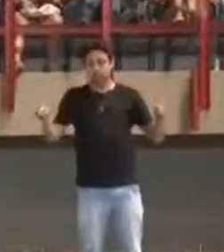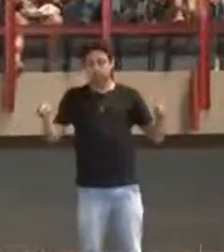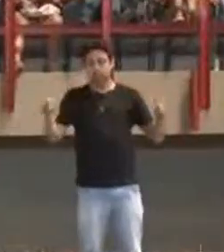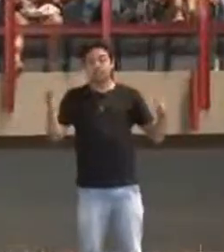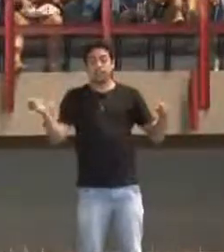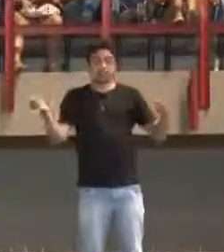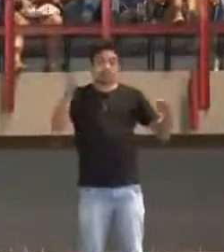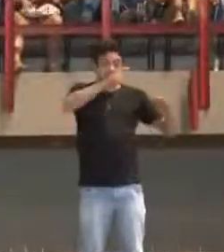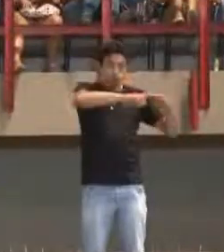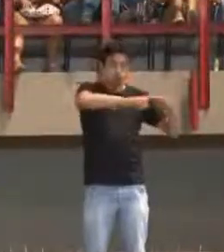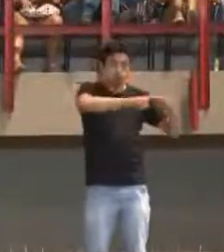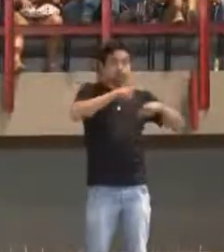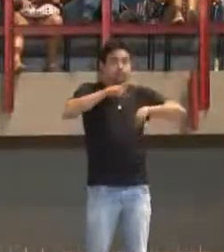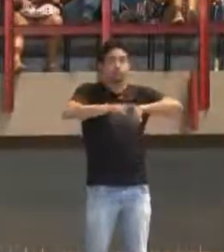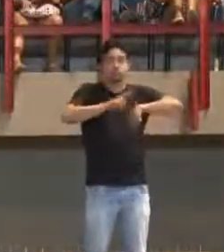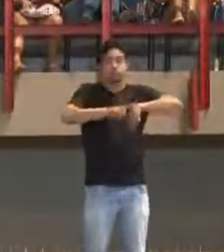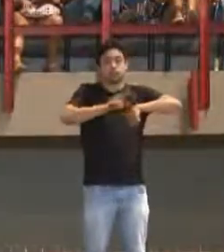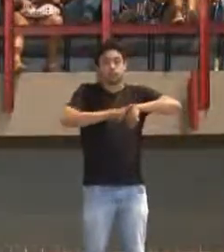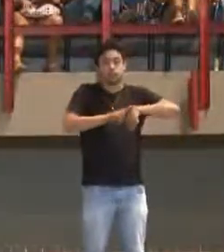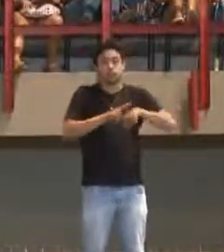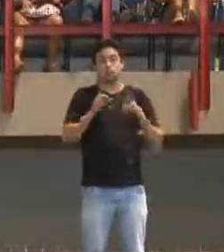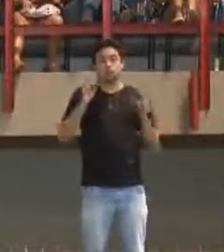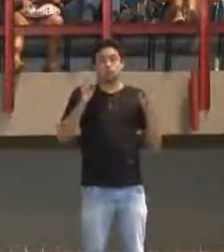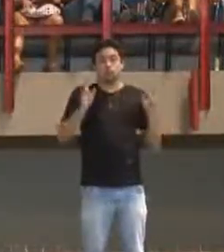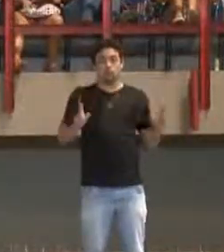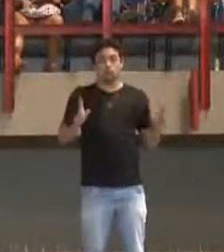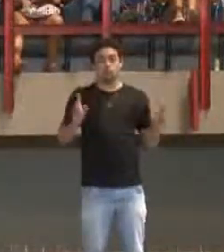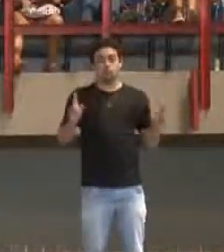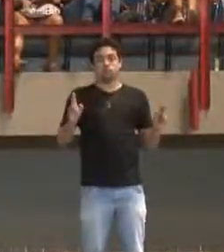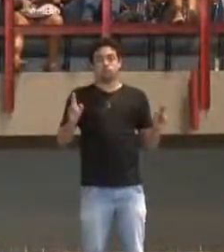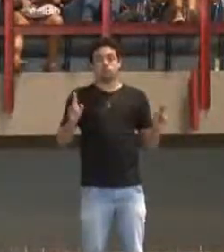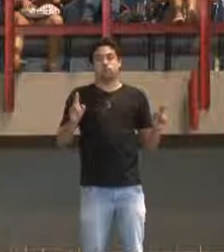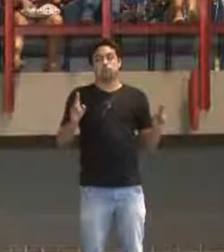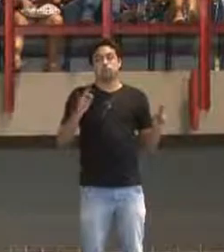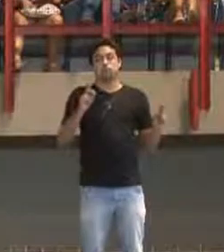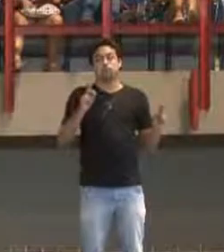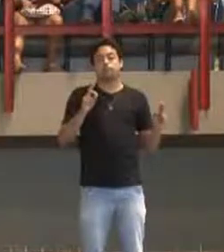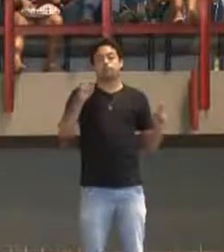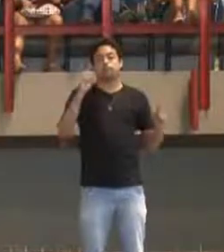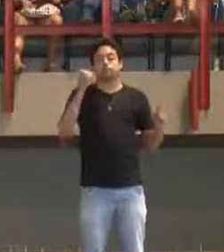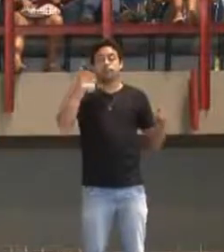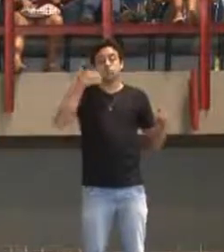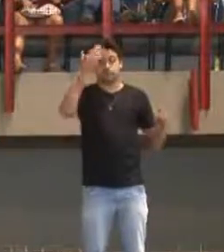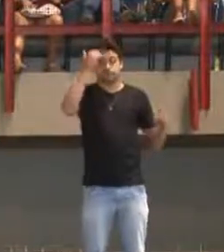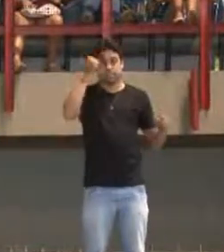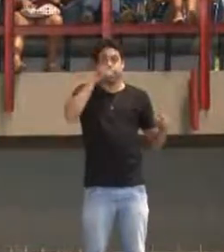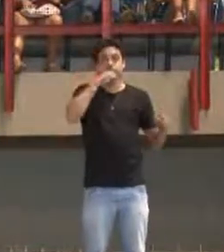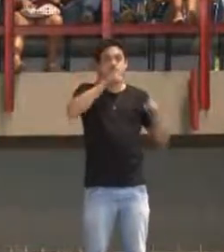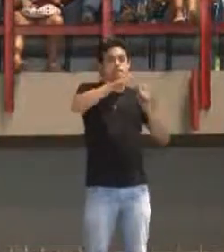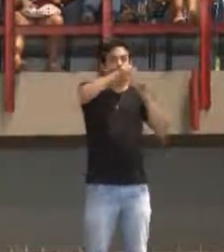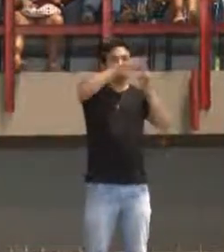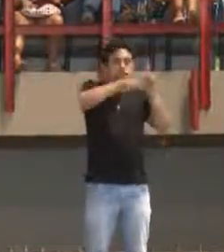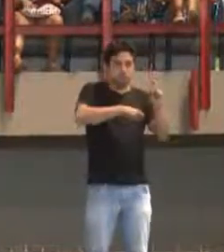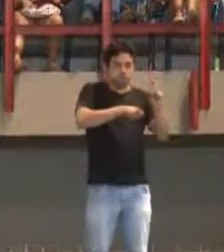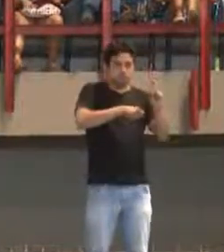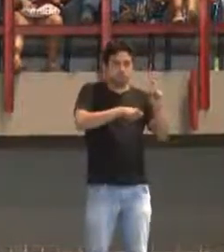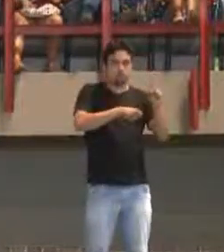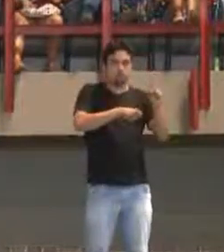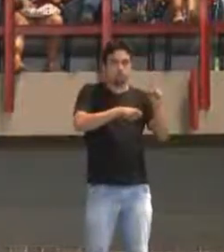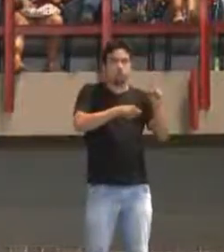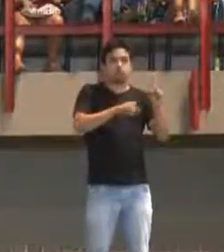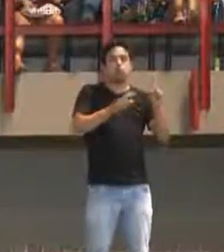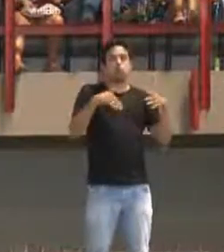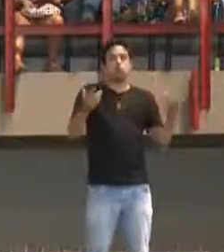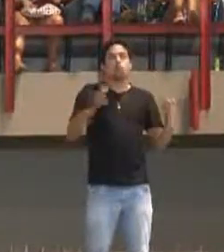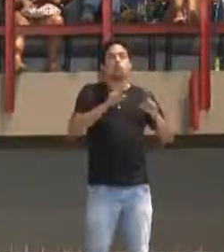Na volta, os dois tempos são iguais. Então, eu quero saber, em um mês, qual